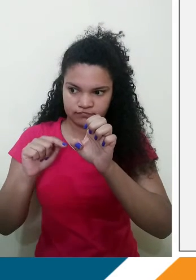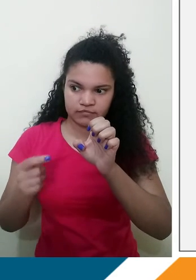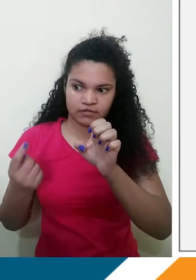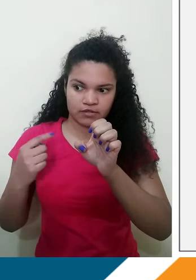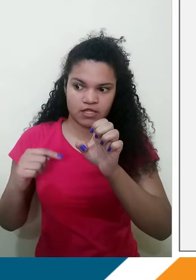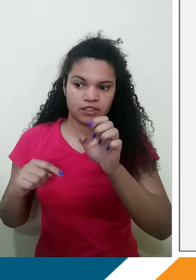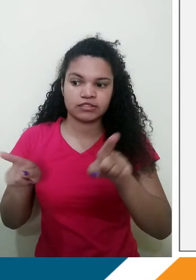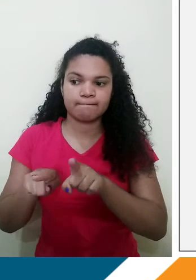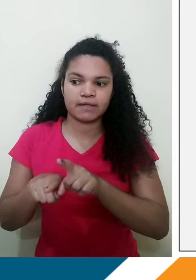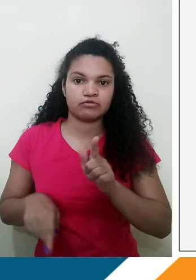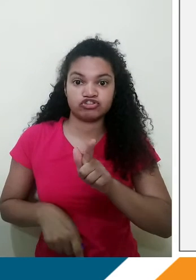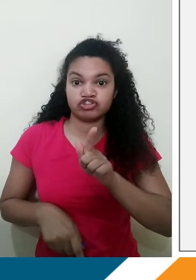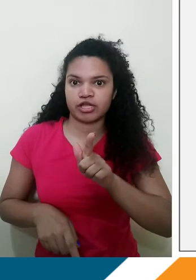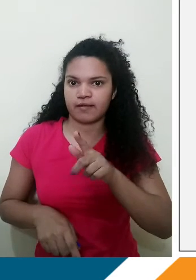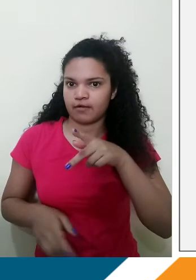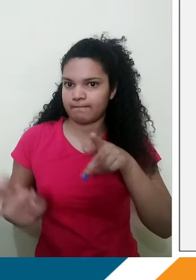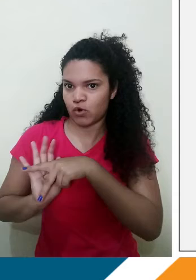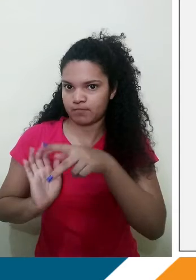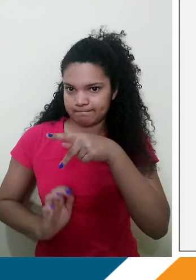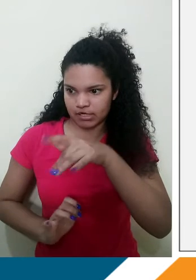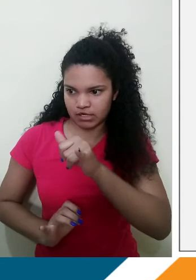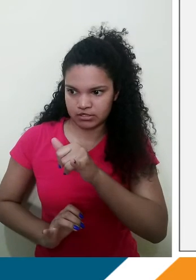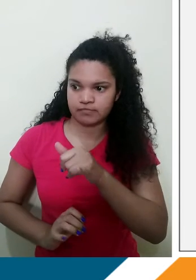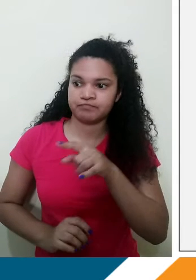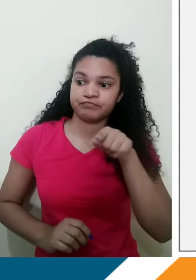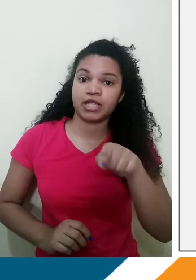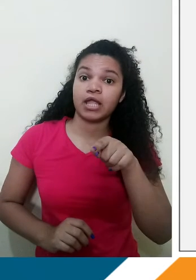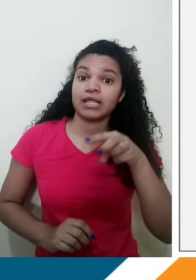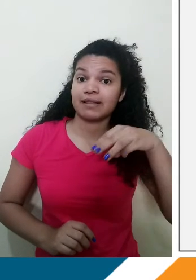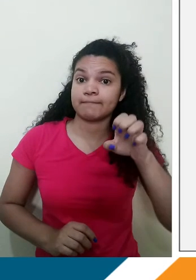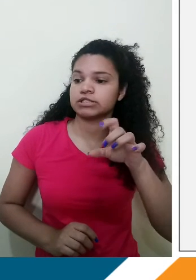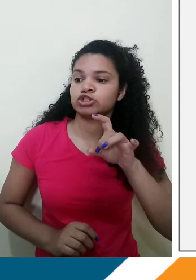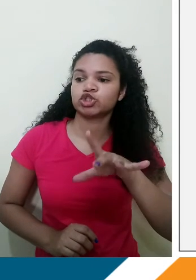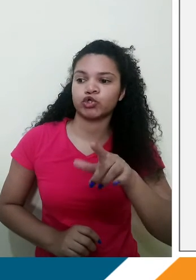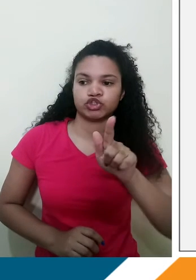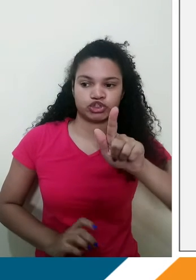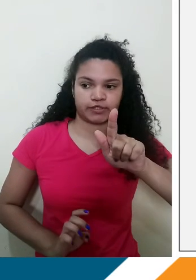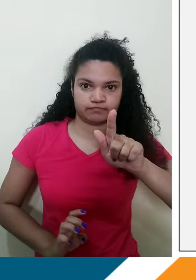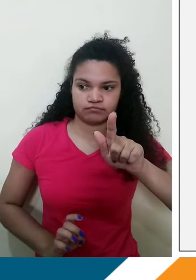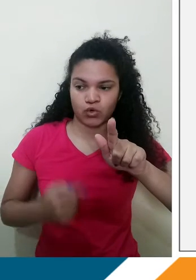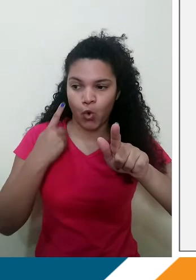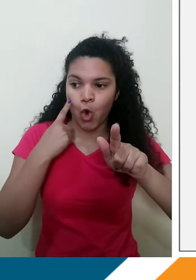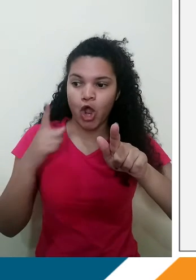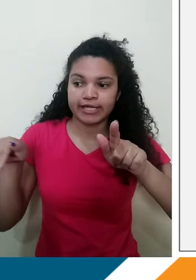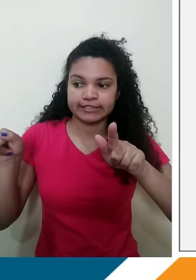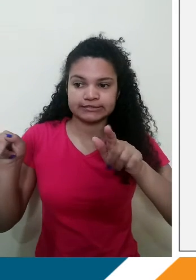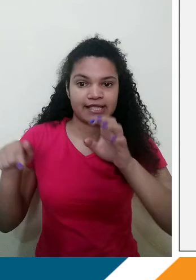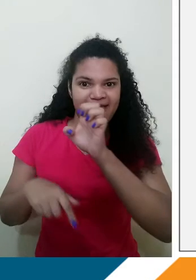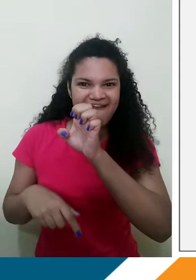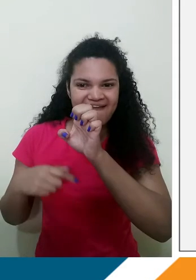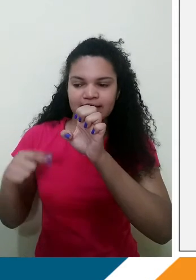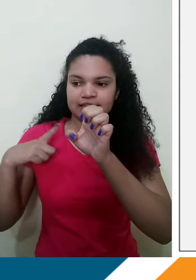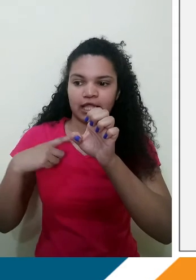alelo G. Esse alelo E do pai a gente encontra nos filhotes 1, 2 e 5. O